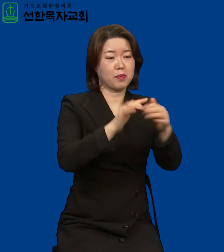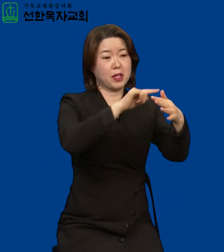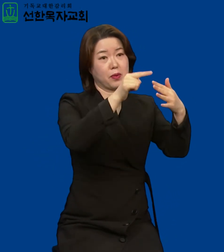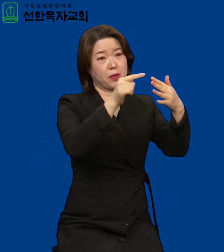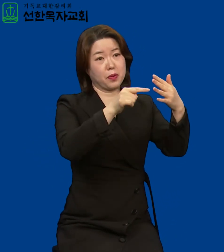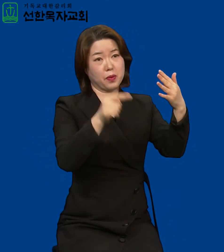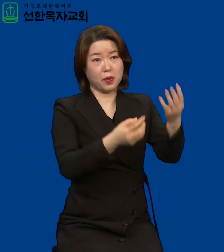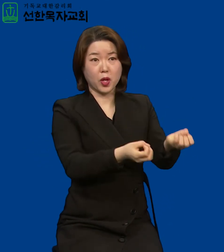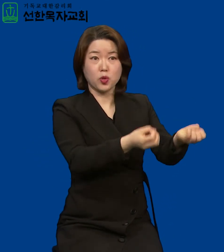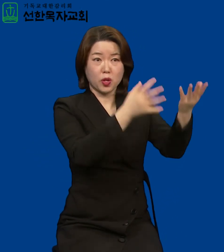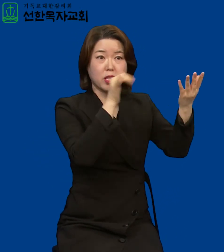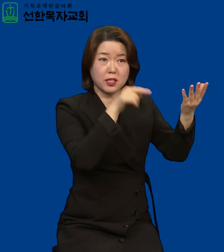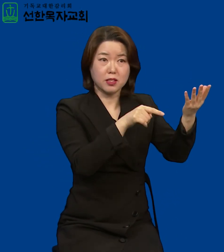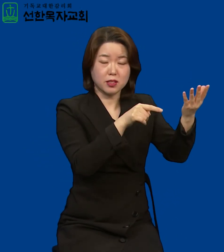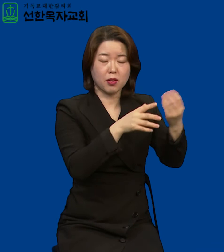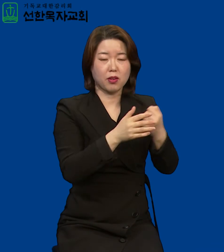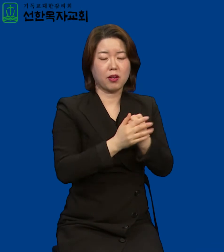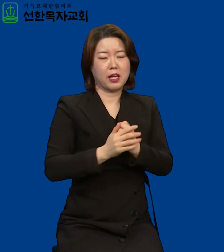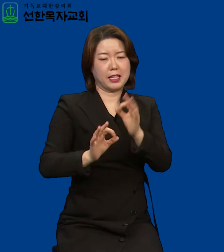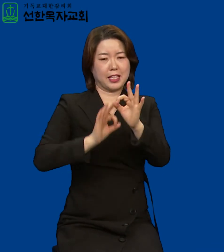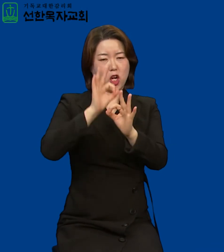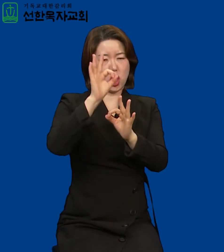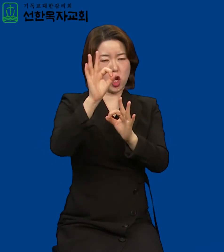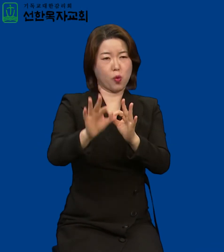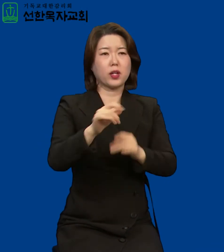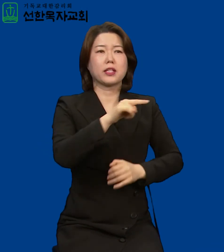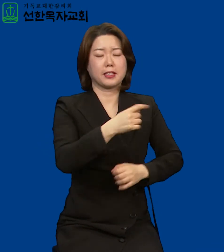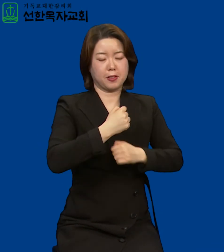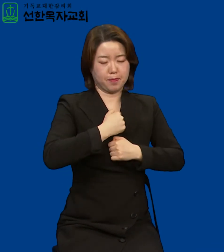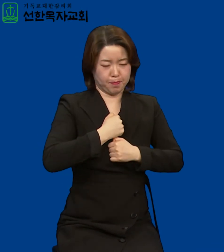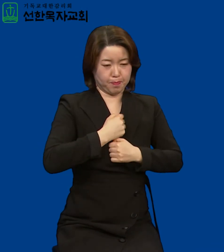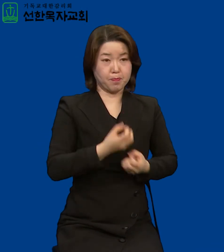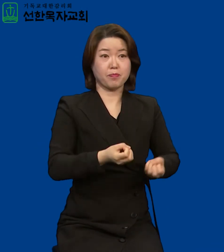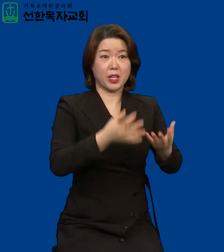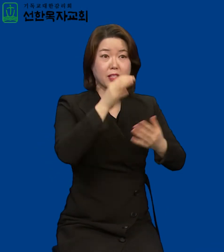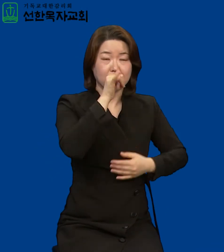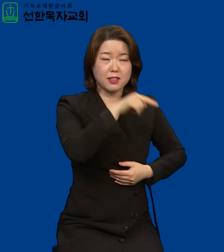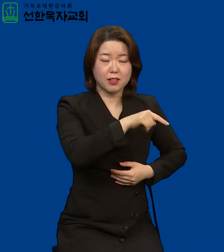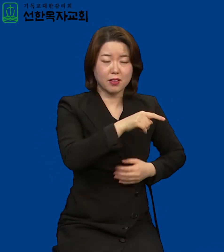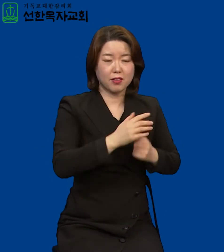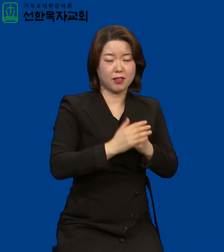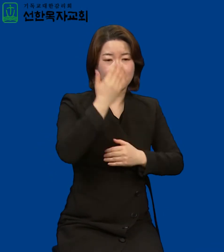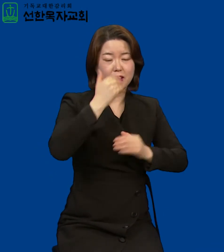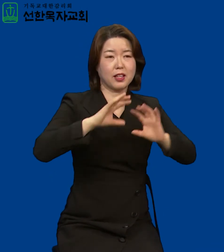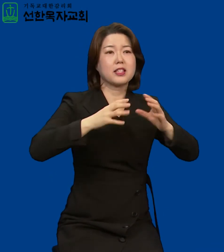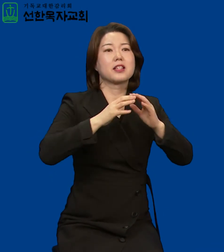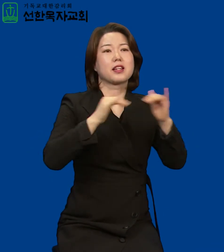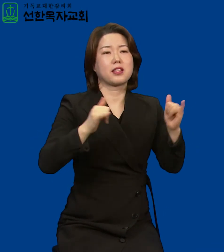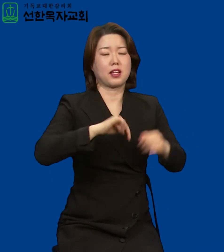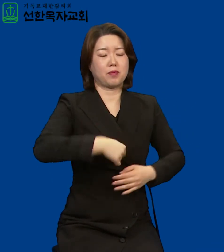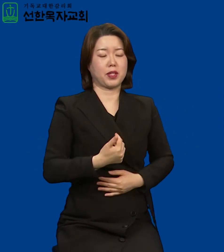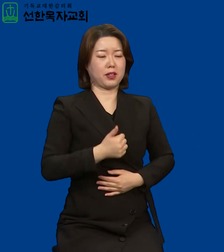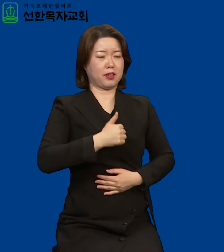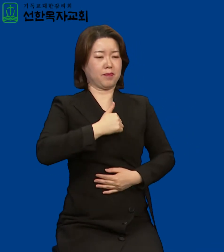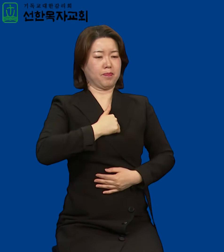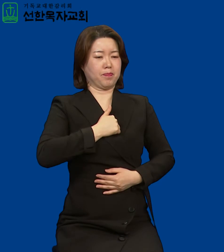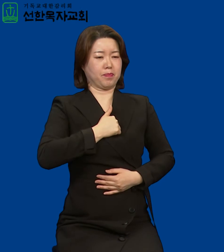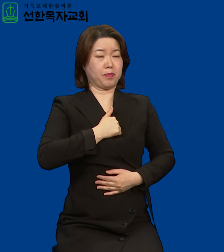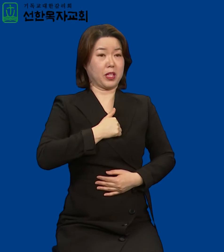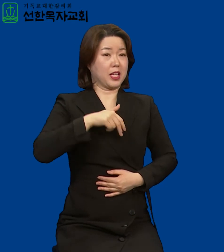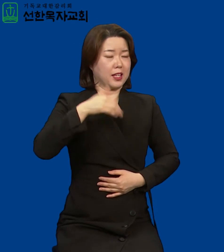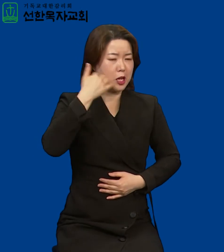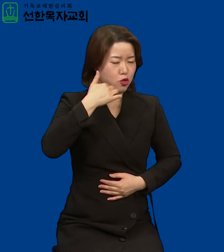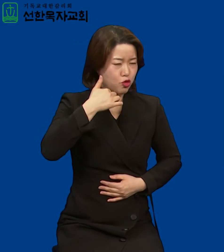있어서 영원히 그 유월절을 지킴으로 그들 이스라엘 백성의 자기 정체성을 늘 지켜온